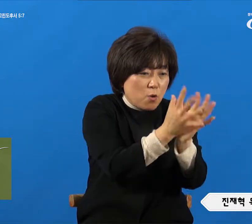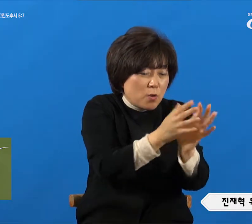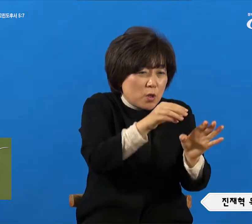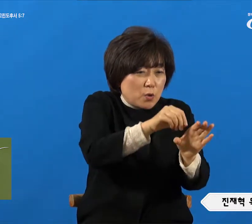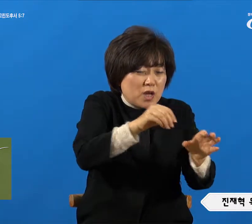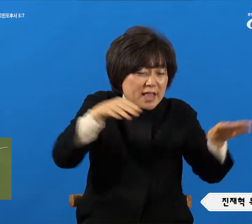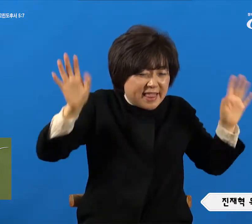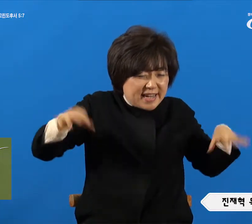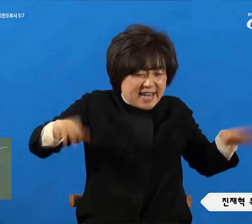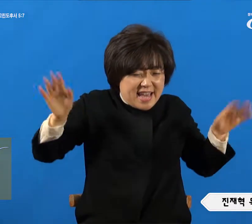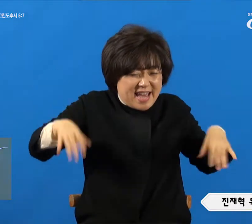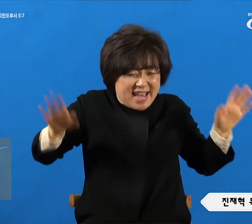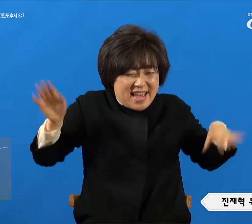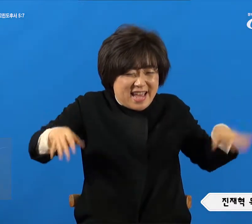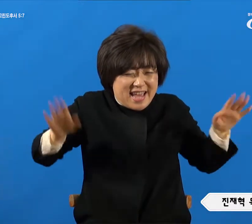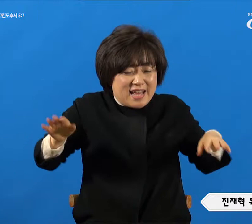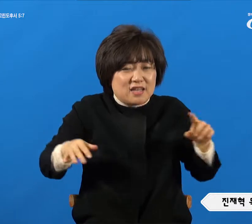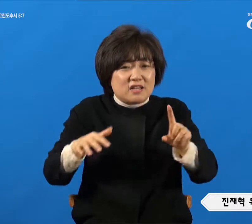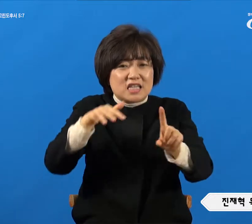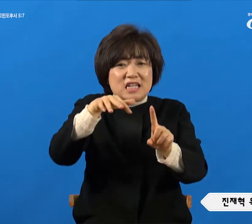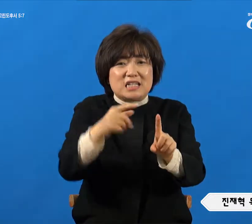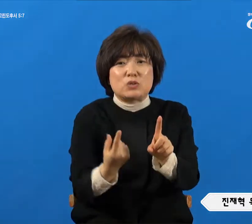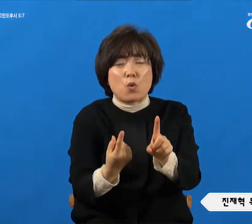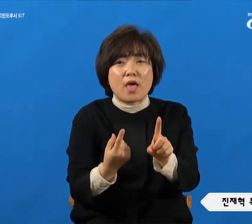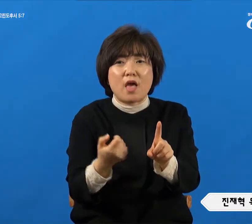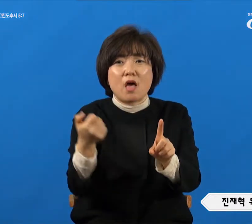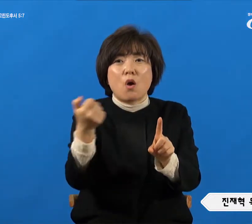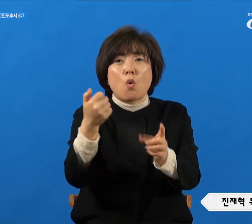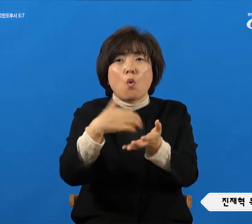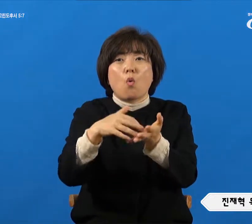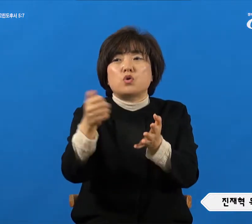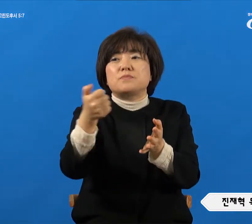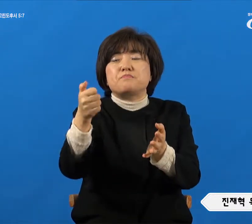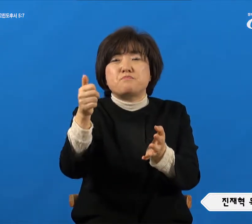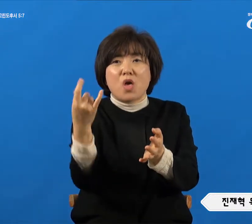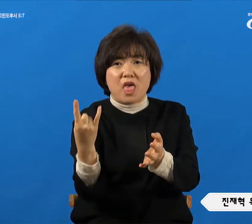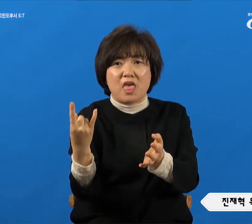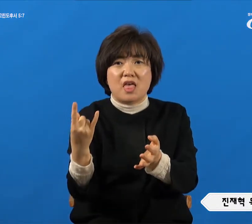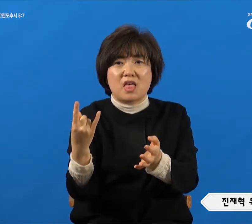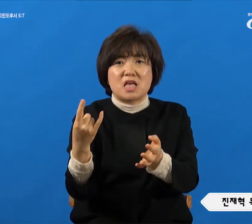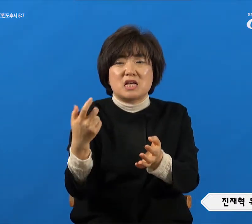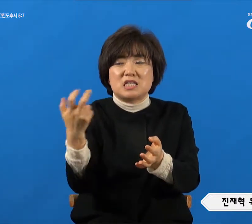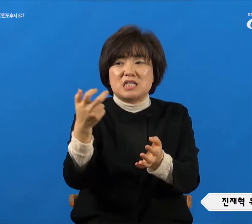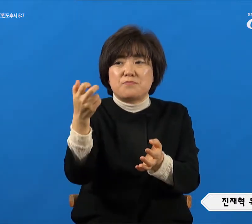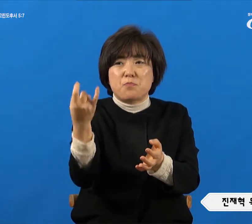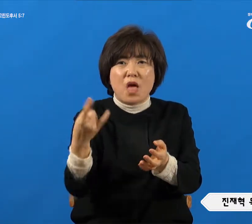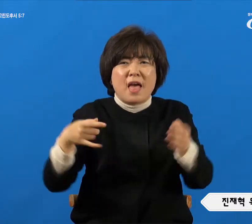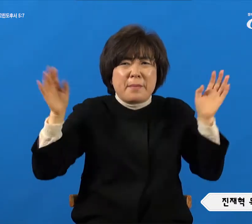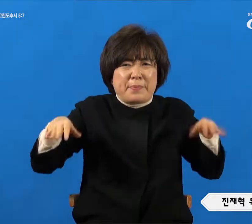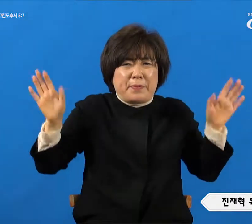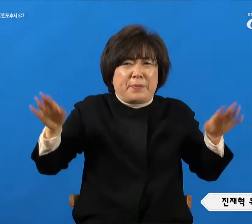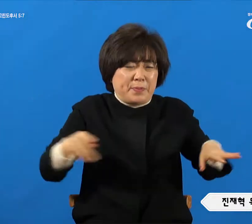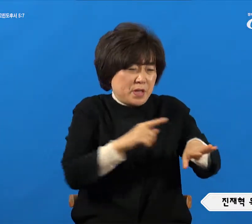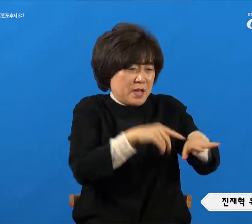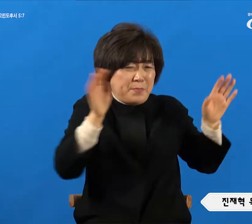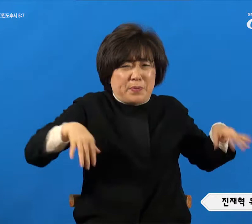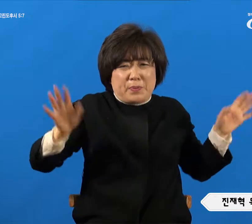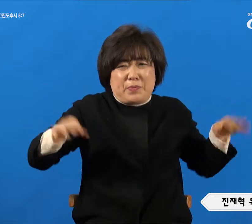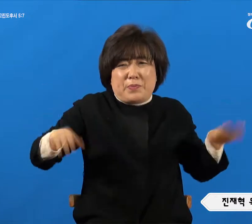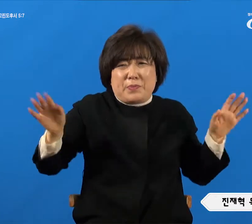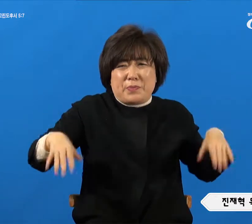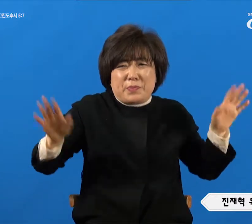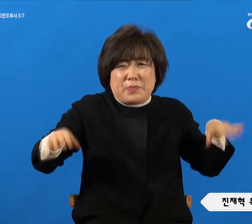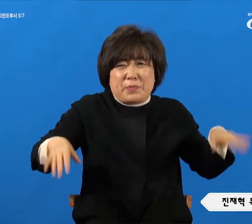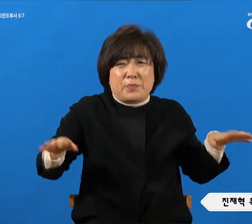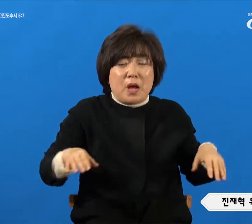빨리 해야 되는지 모릅니다. 1초에 50회에서 70회를 해야 한다고 합니다. 디지털